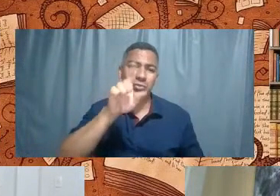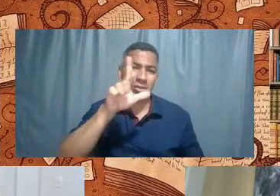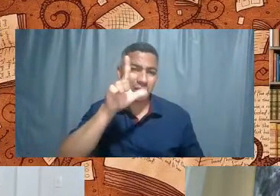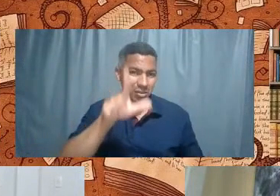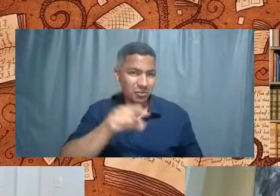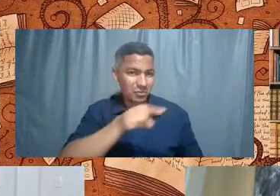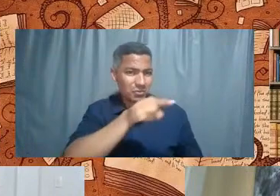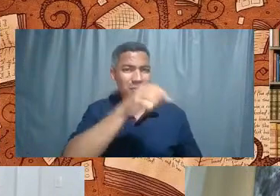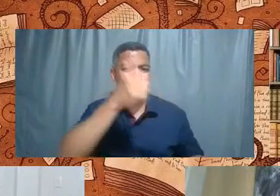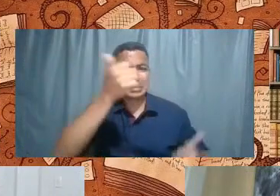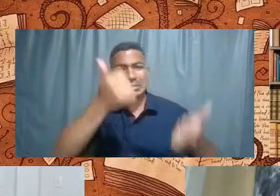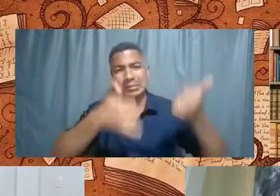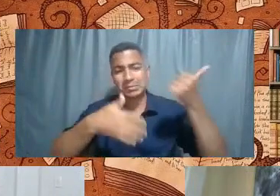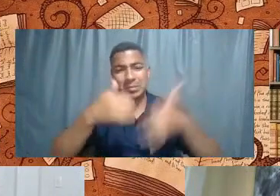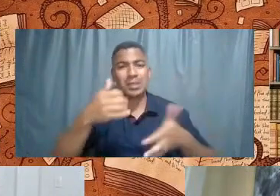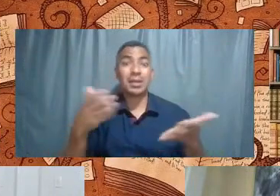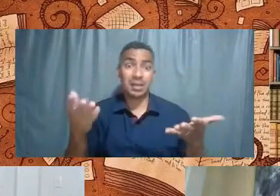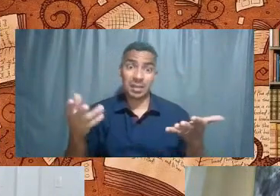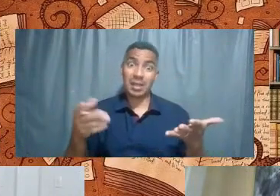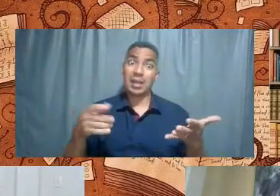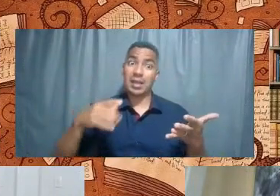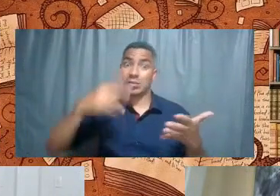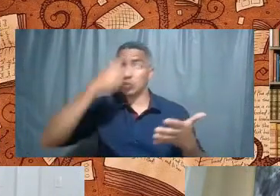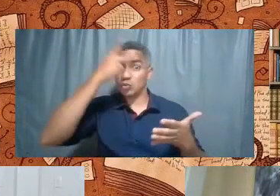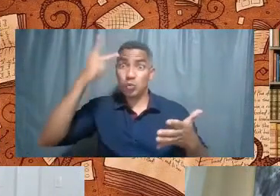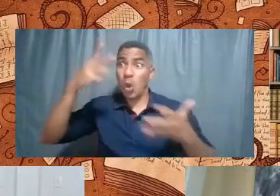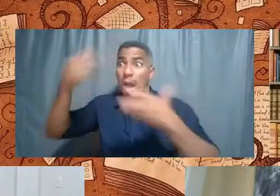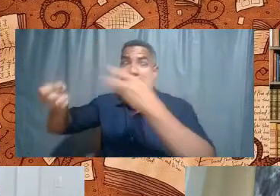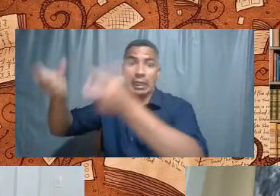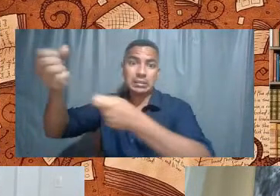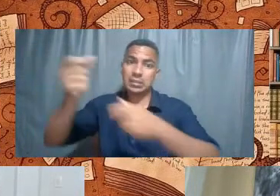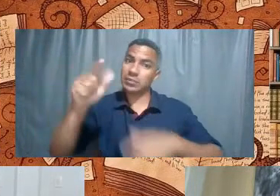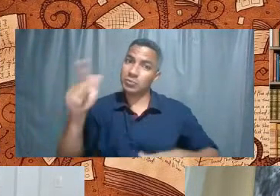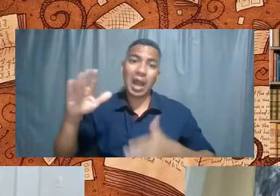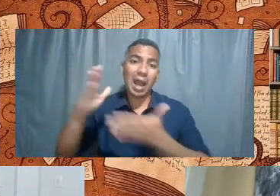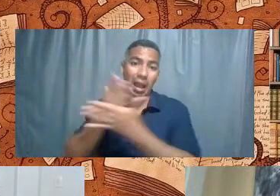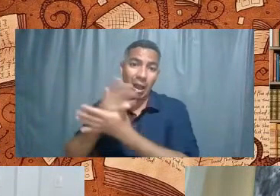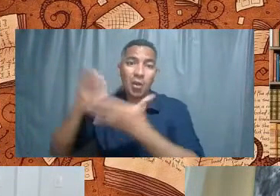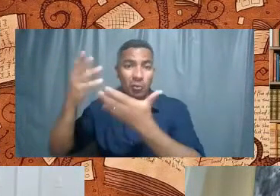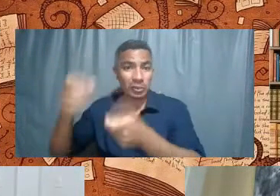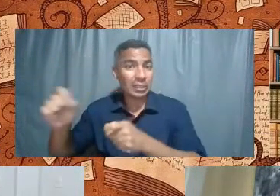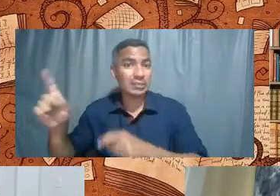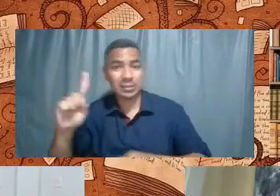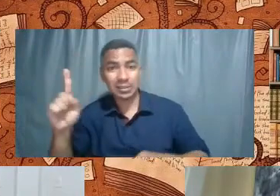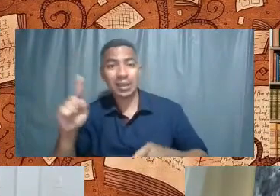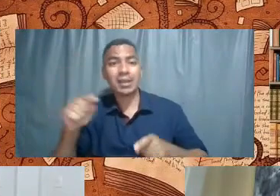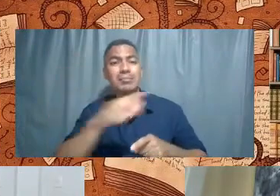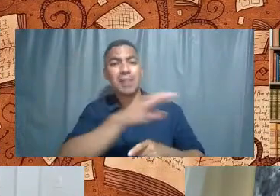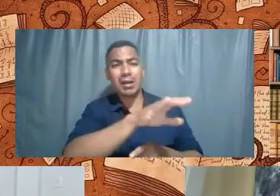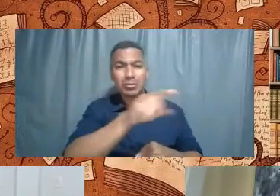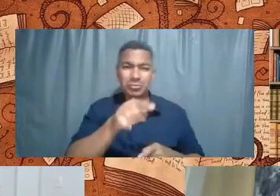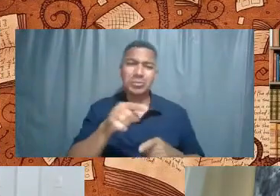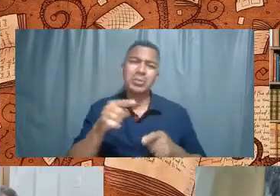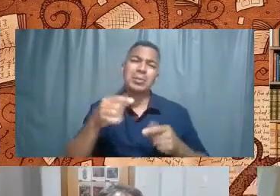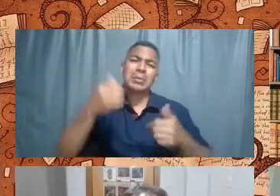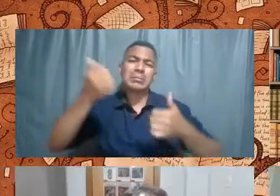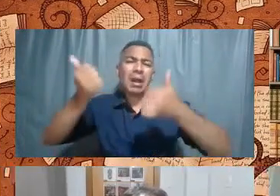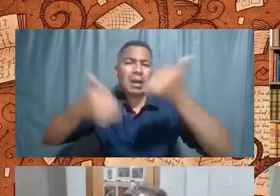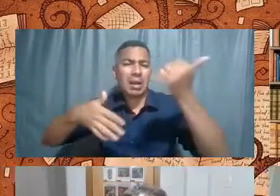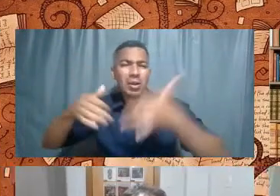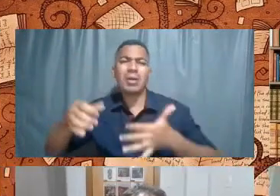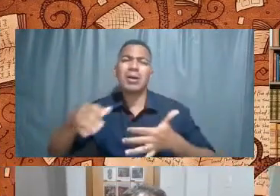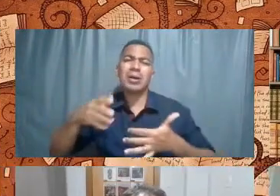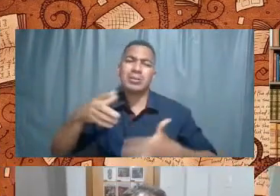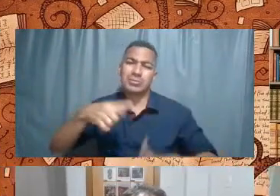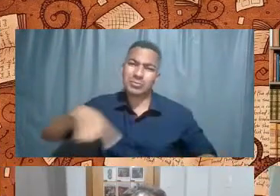conferência, polêmica, como sempre, indispensável para o nosso evento, que é um evento feito, inclusive,